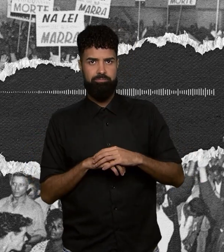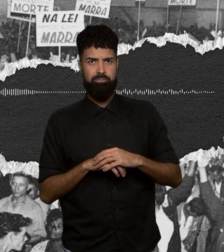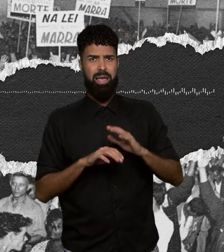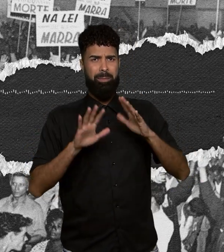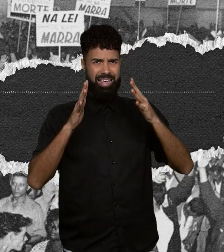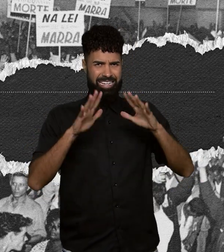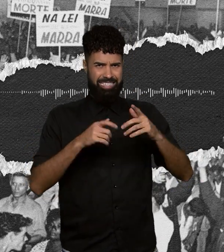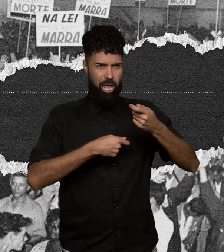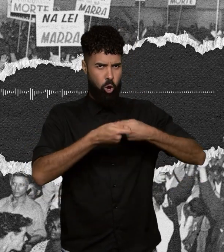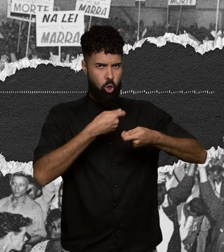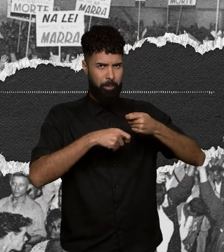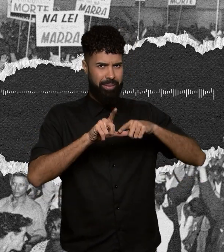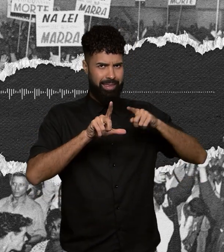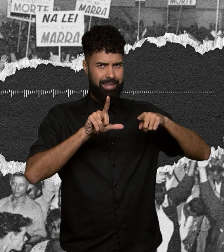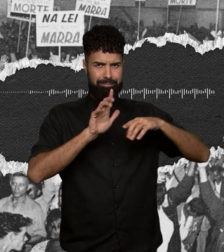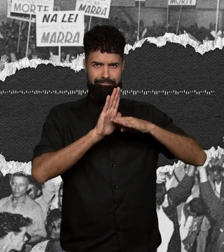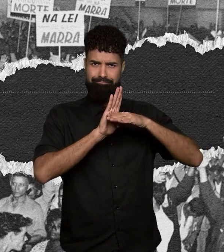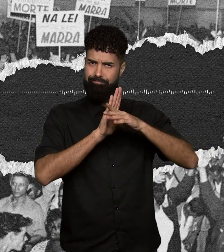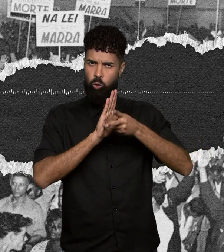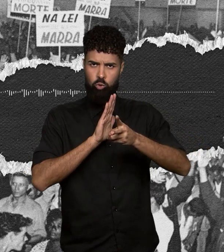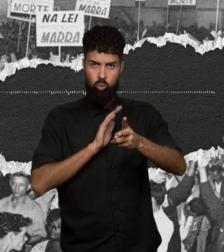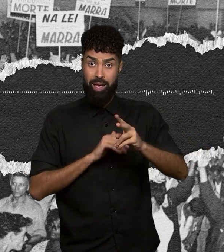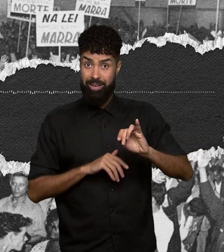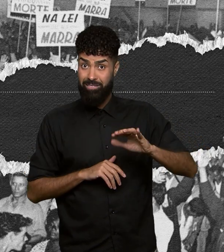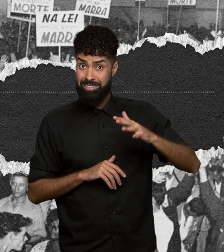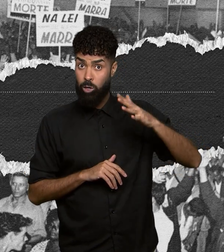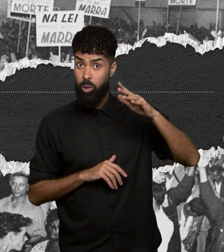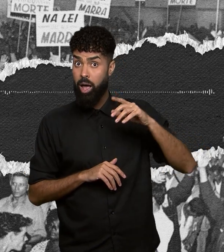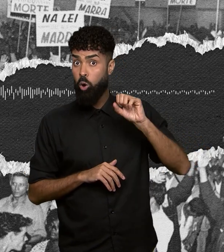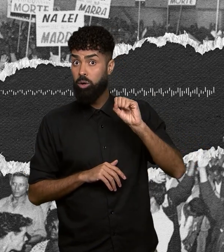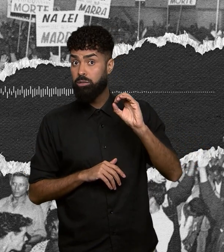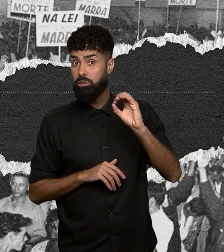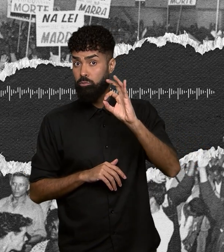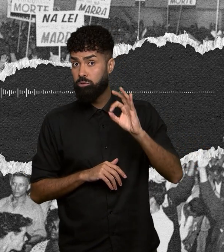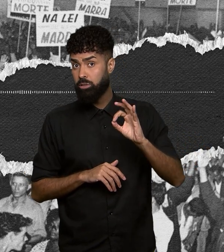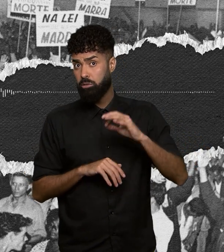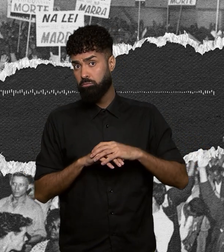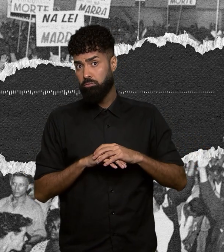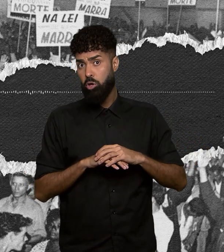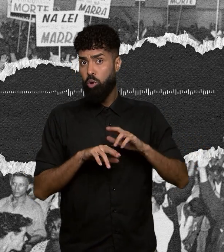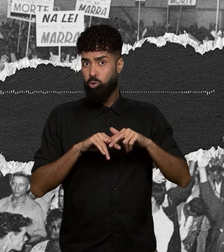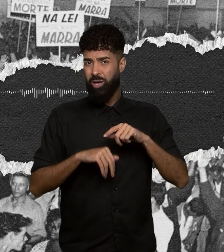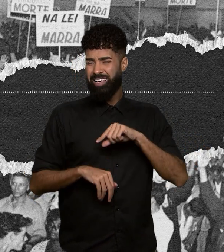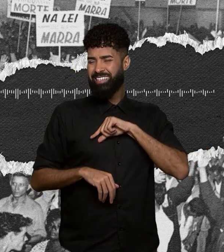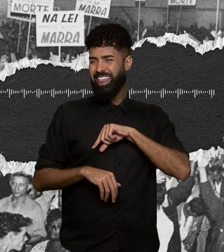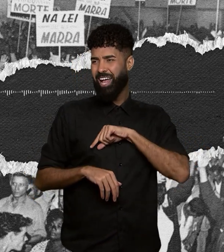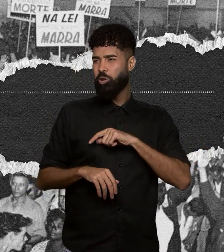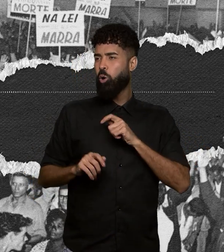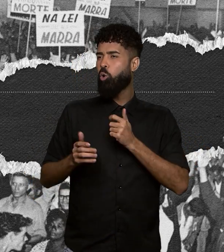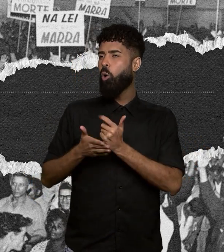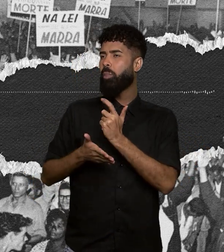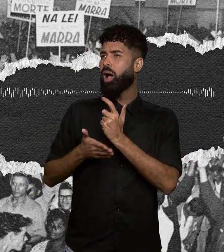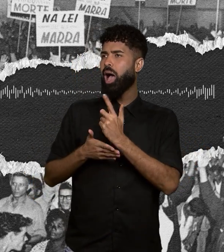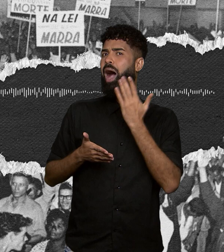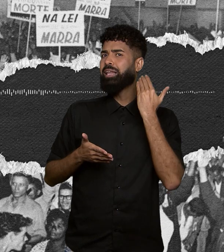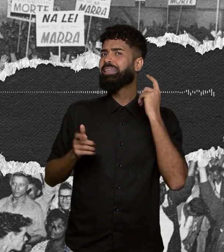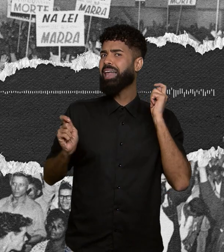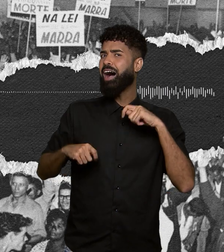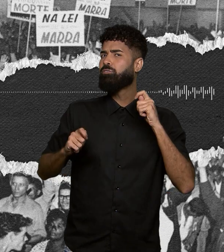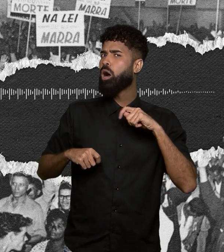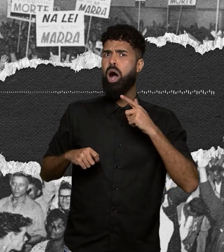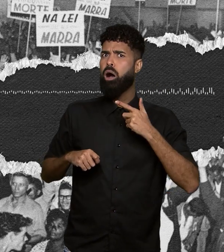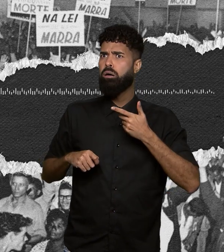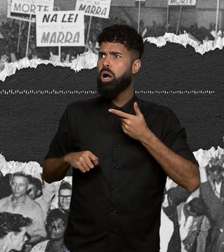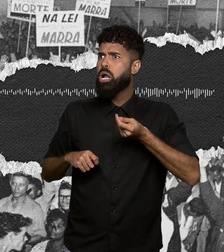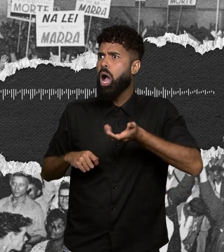economia seguia a inflação chegava a 80% e comeu parte do poder de compra dos salários em fevereiro de